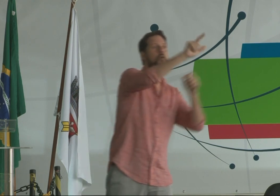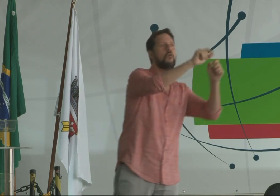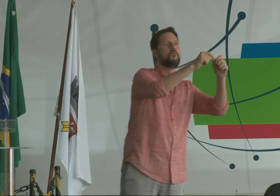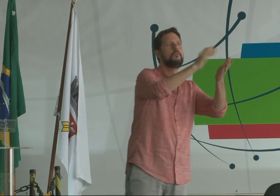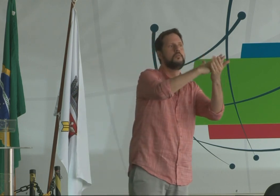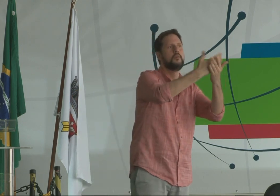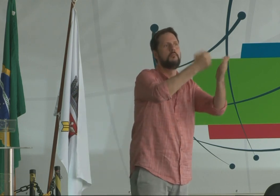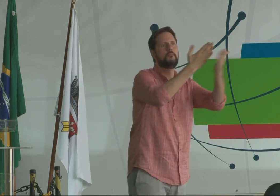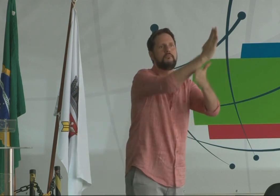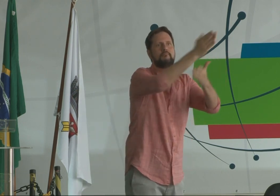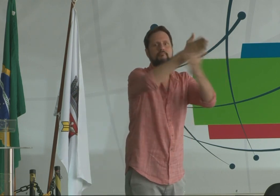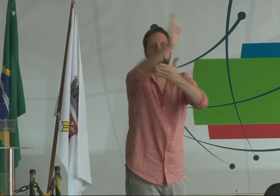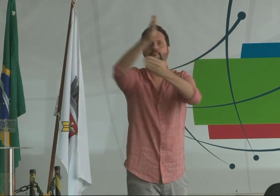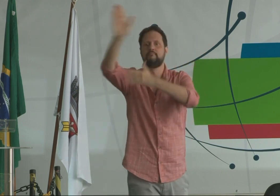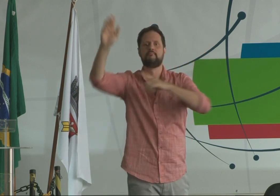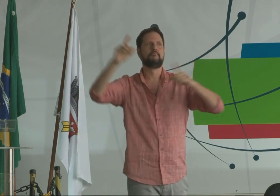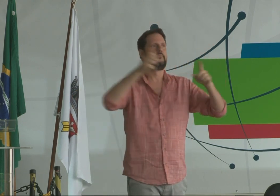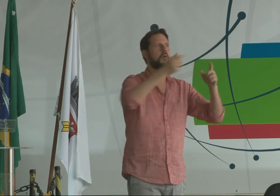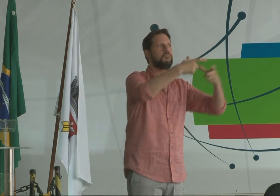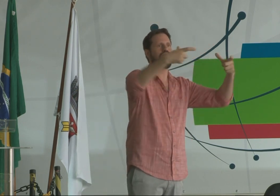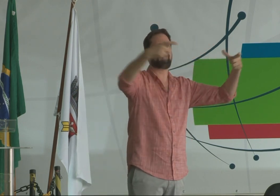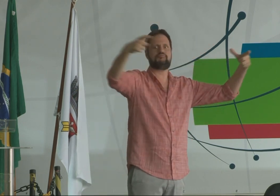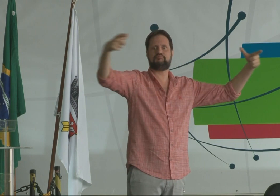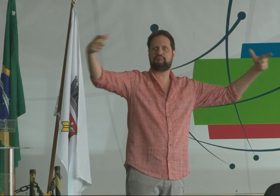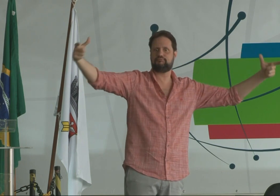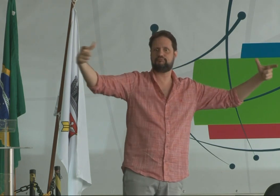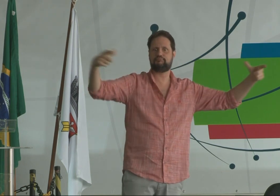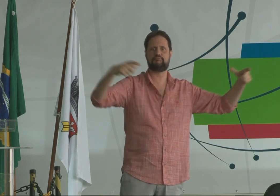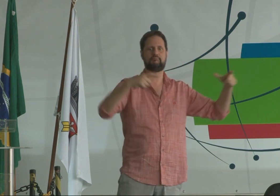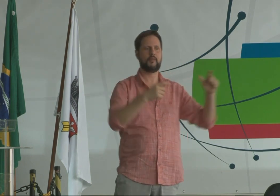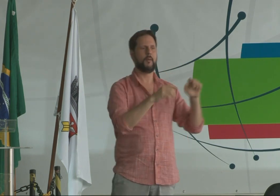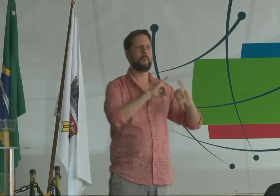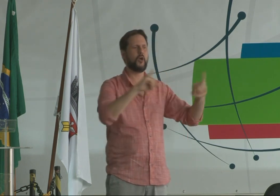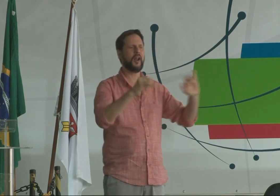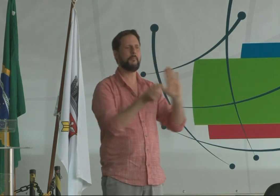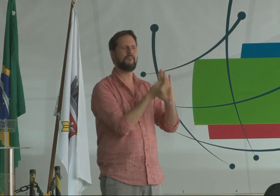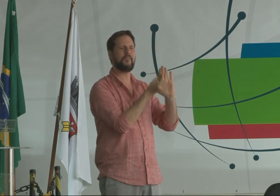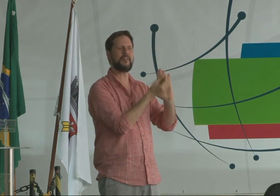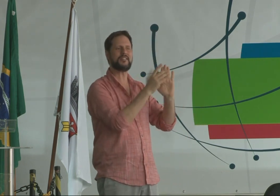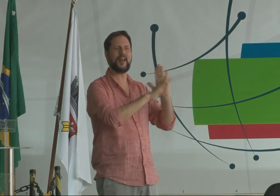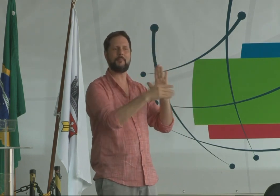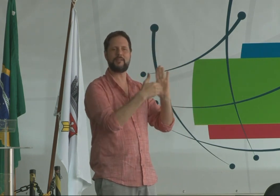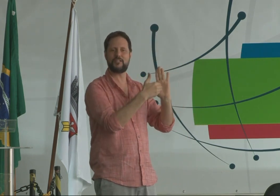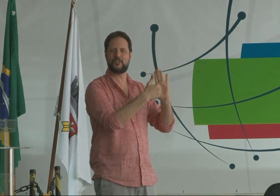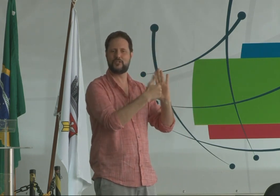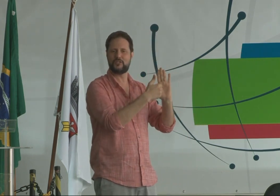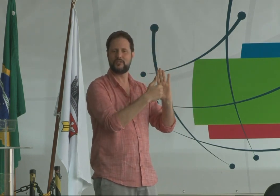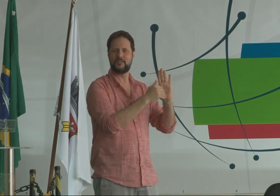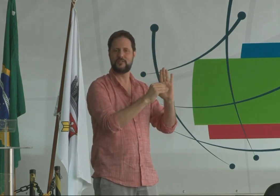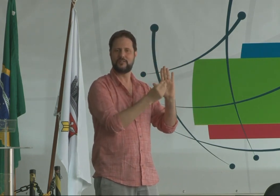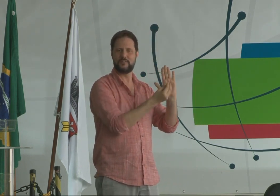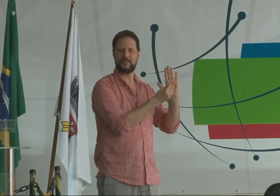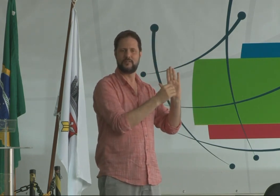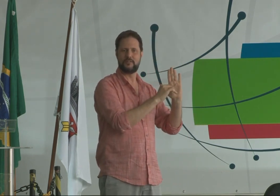um intérprete, mas os clientes passaram em outros lugares, estão expandindo nos diversos termos que a também. E isso